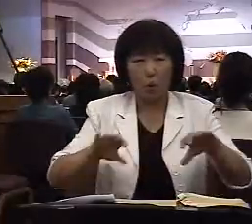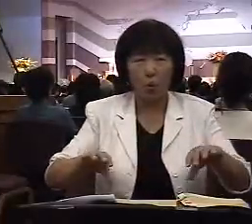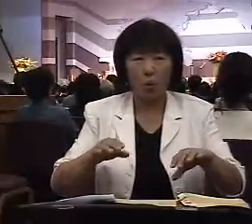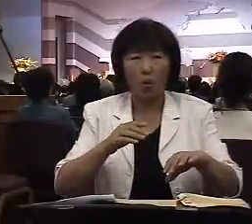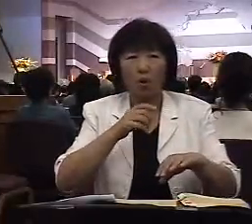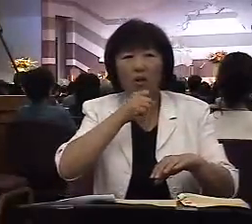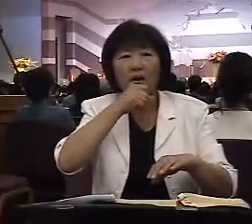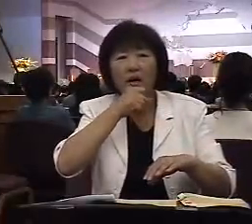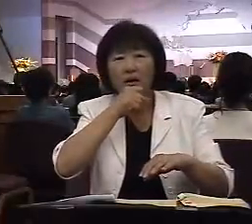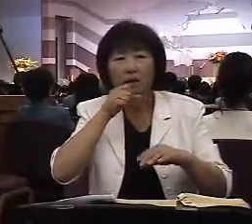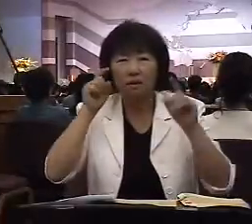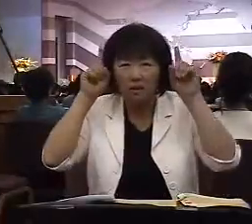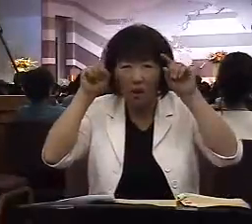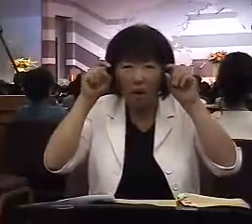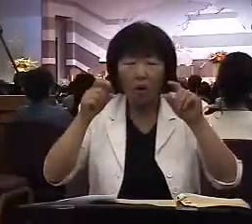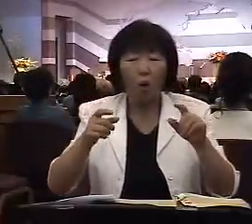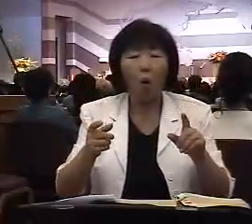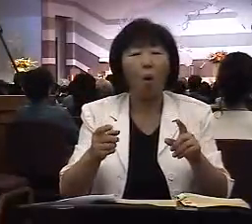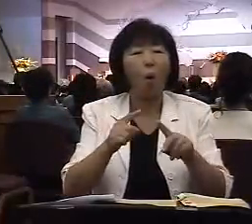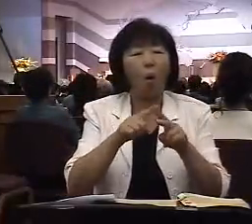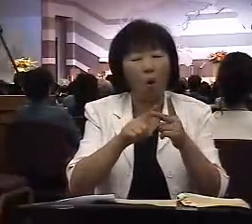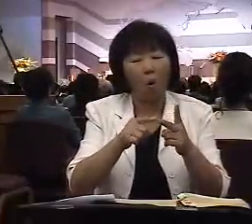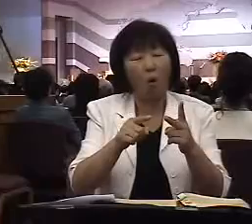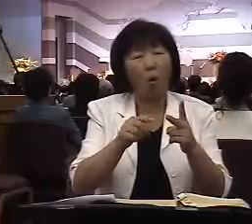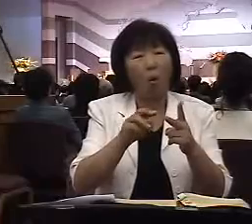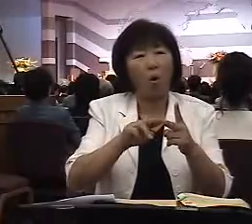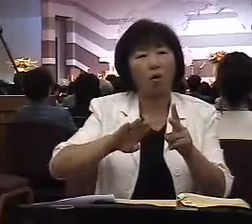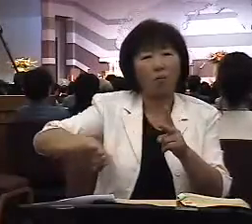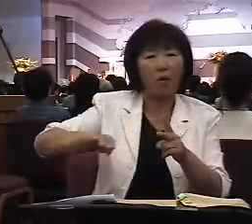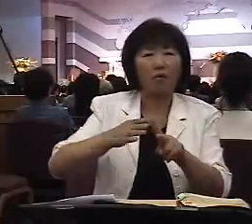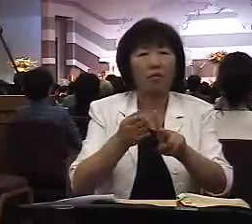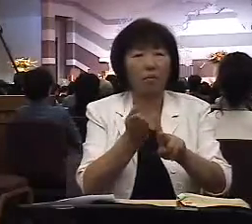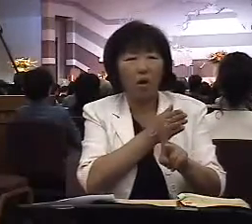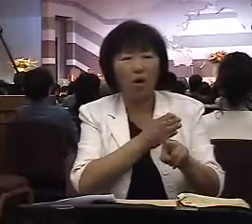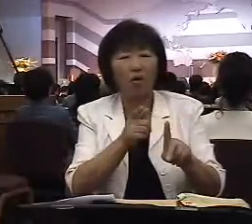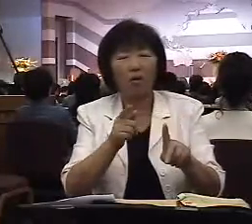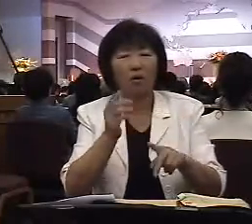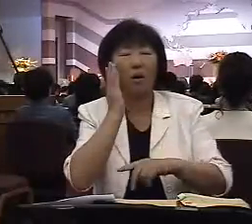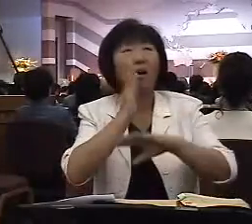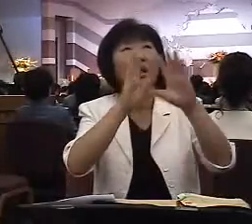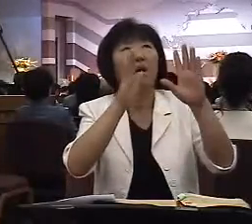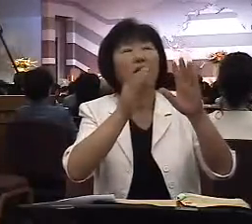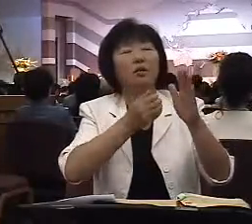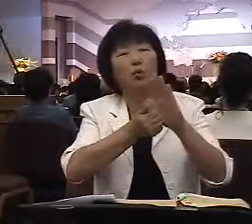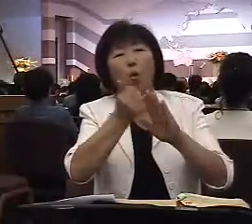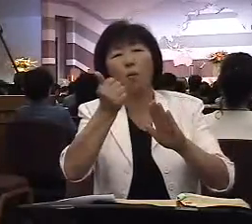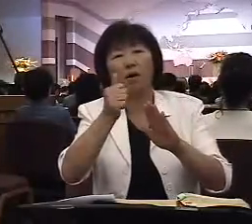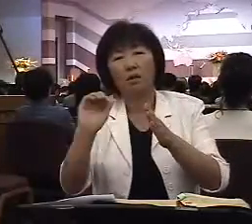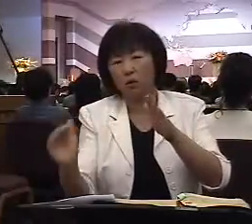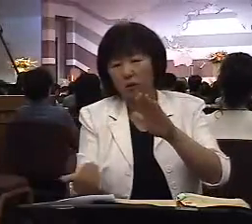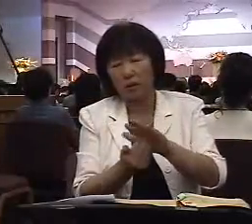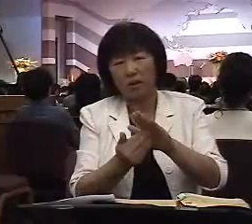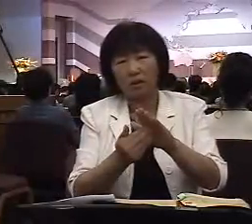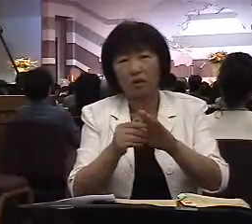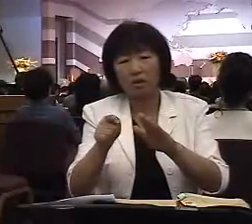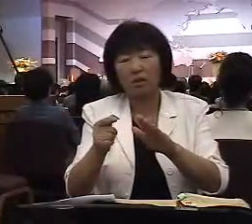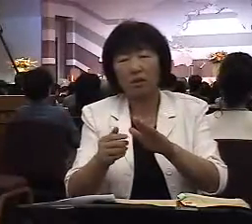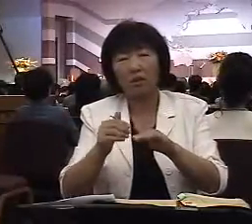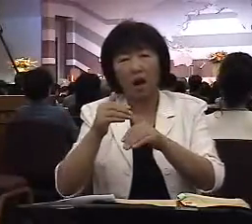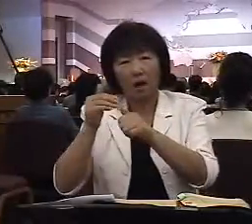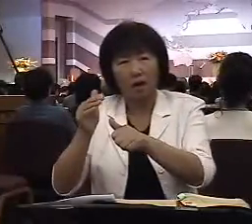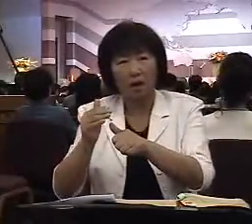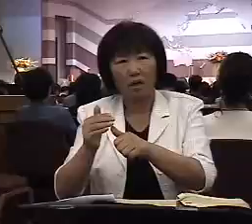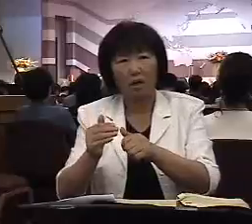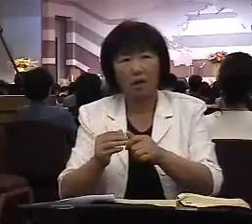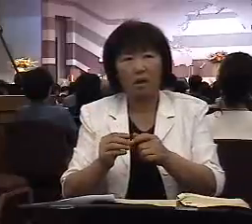염소의 편에 있을 것입니까? 양의 편에 있어서 영원한 하늘나라의 소망, 그 소망이 이루어지는 곳으로 갈 것입니까?